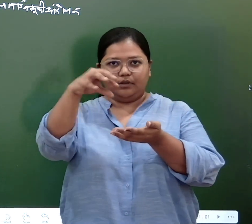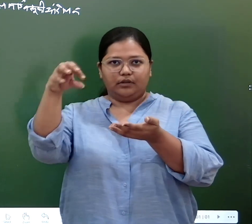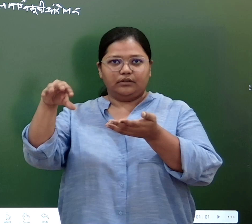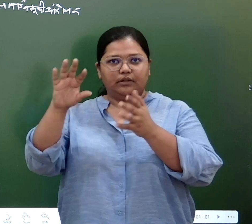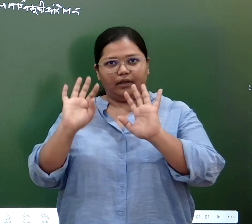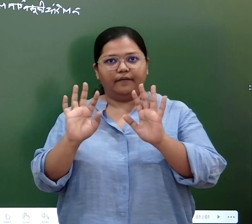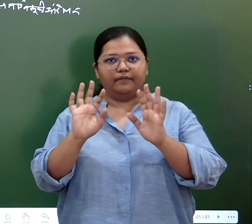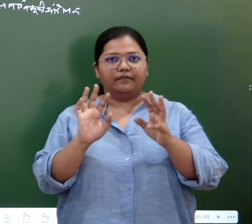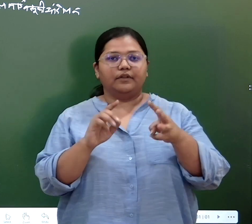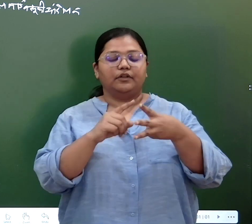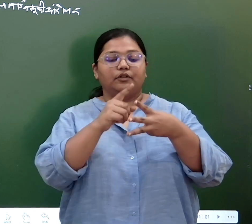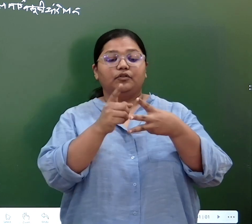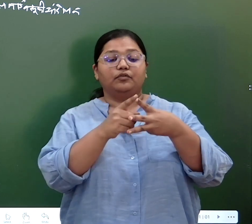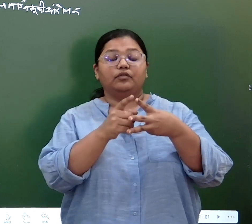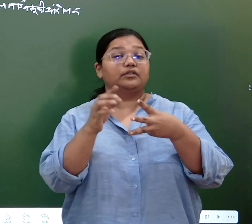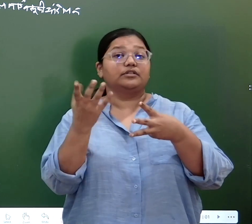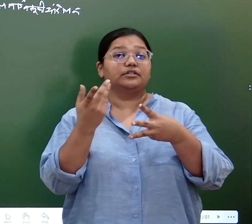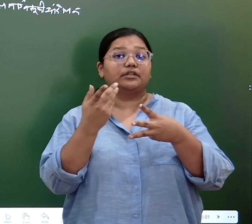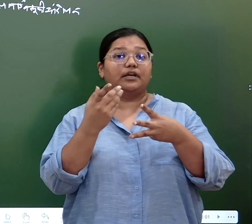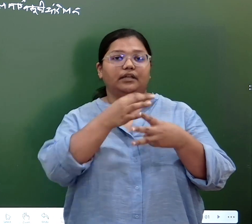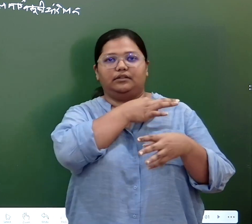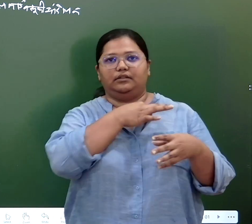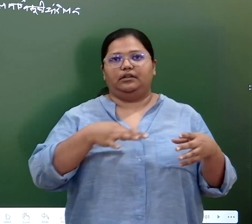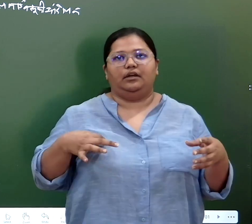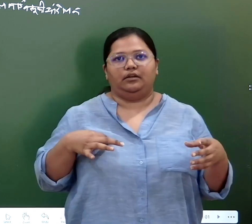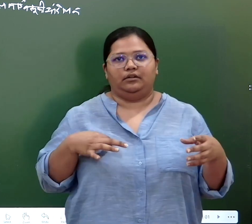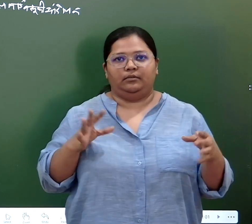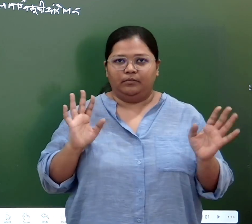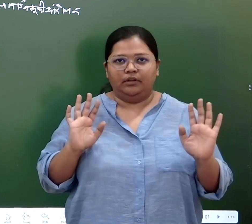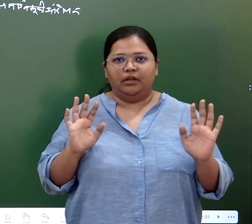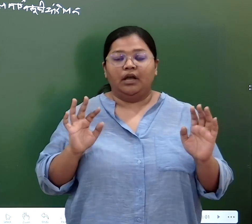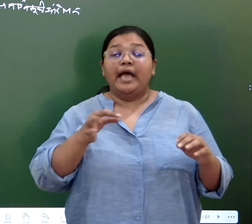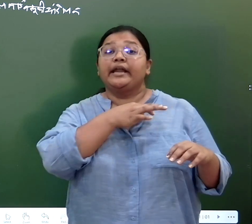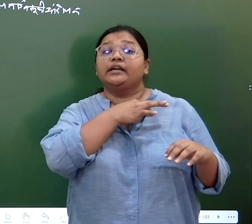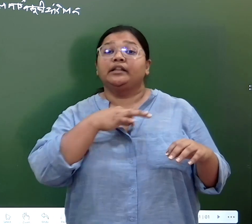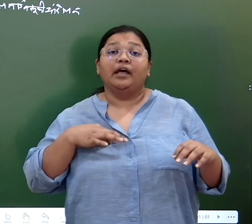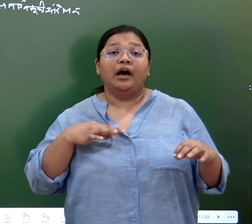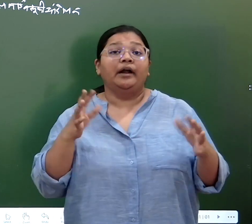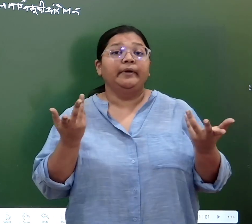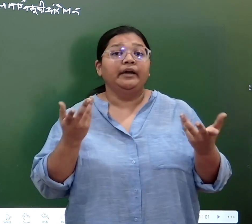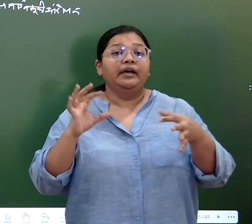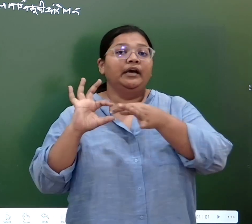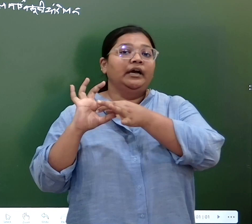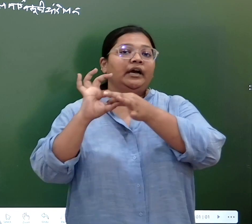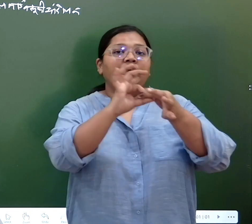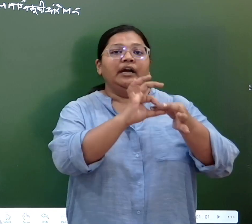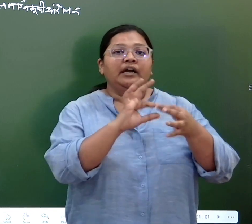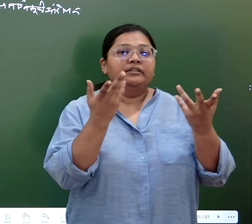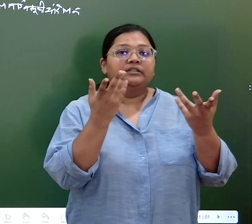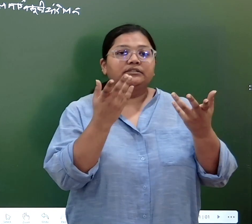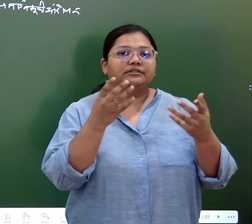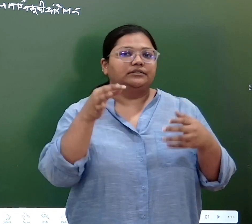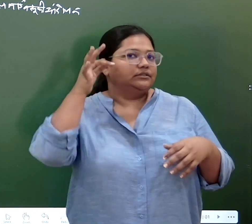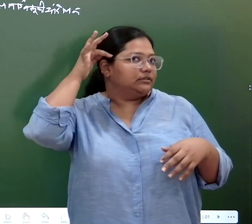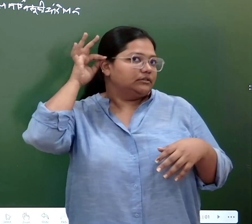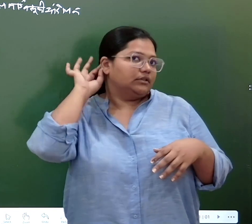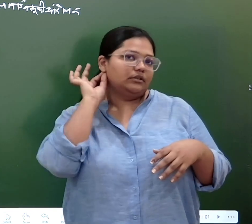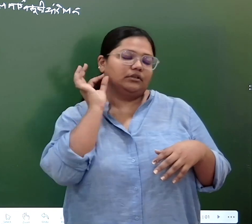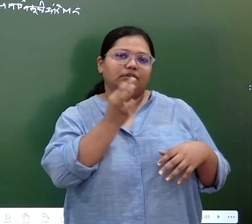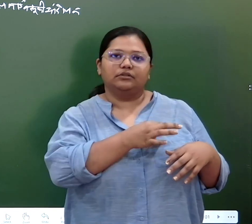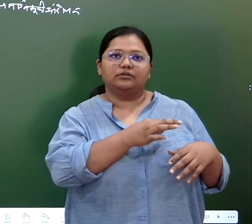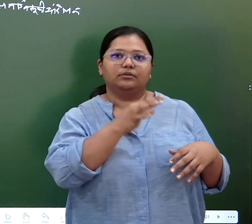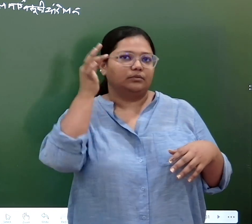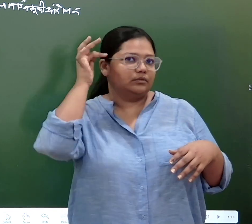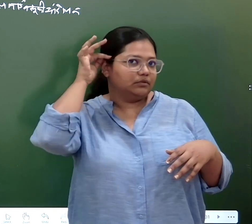भक्ति आंदोलन का जो पहला चरण है वो पूर्णता जो है वो धार्मिक आंदोलन था। धार्मिक आंदोलन कैसे कि